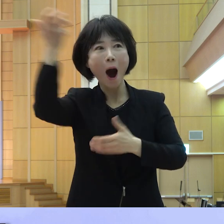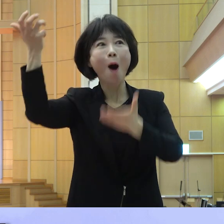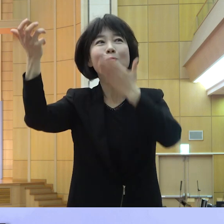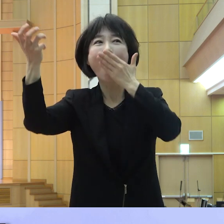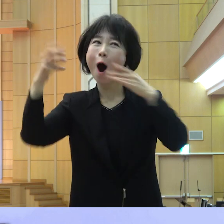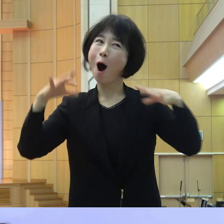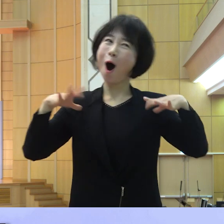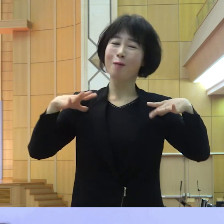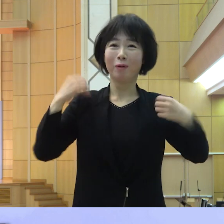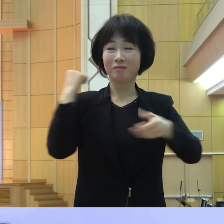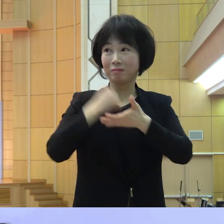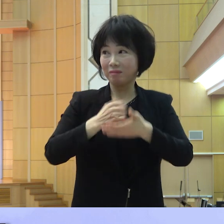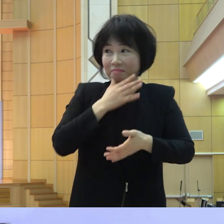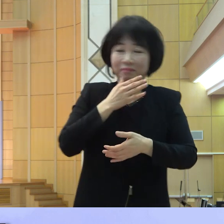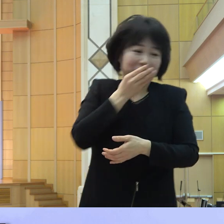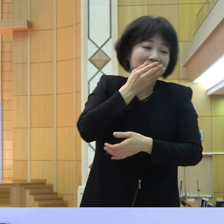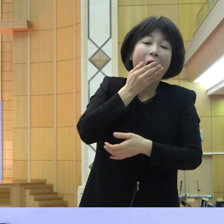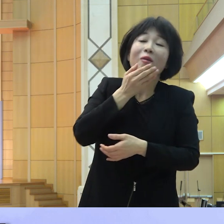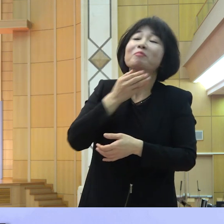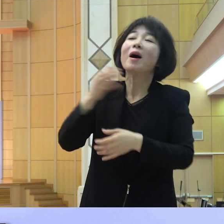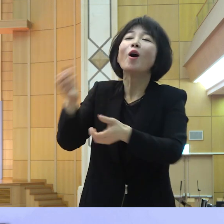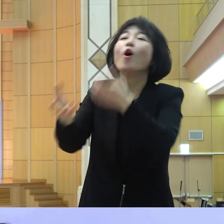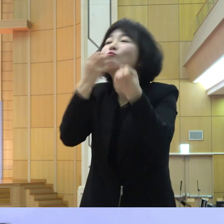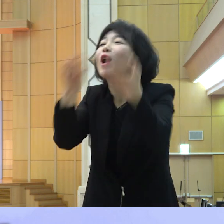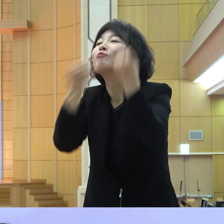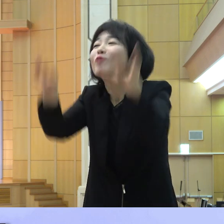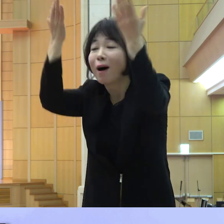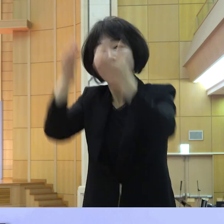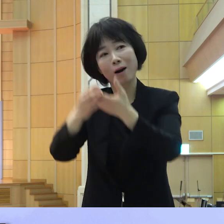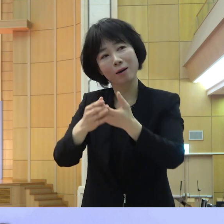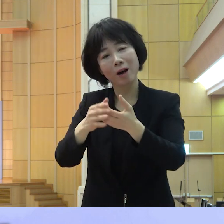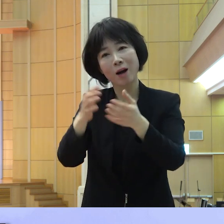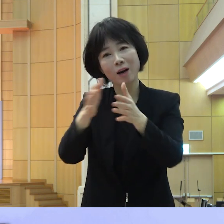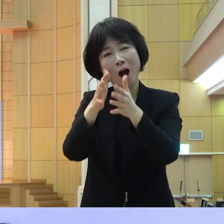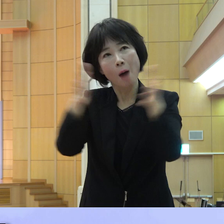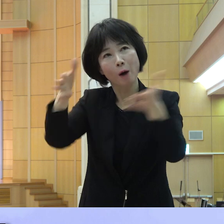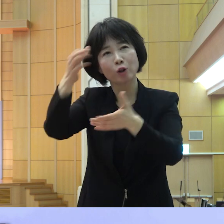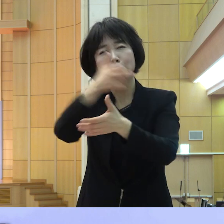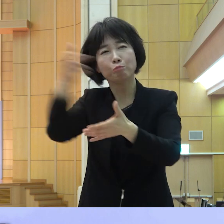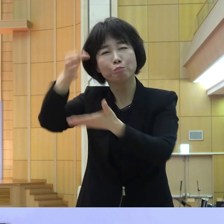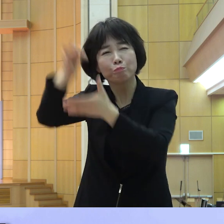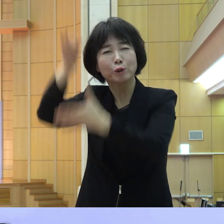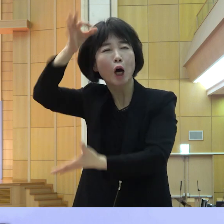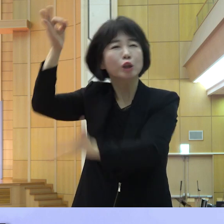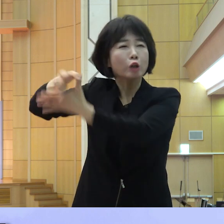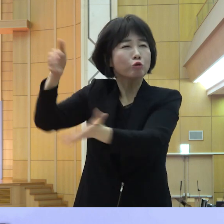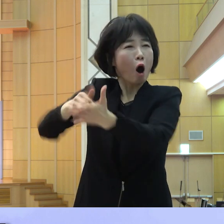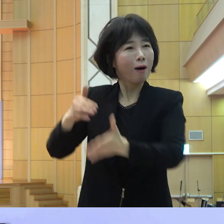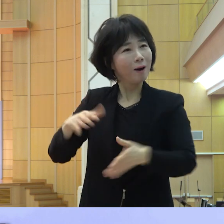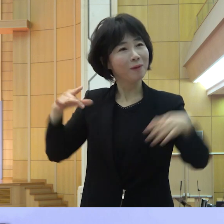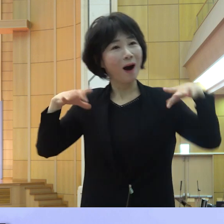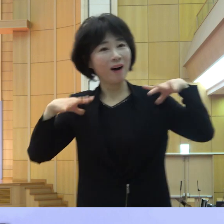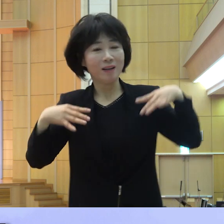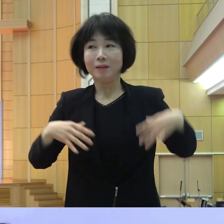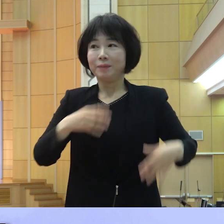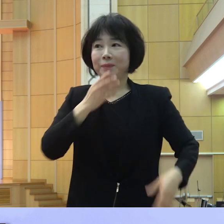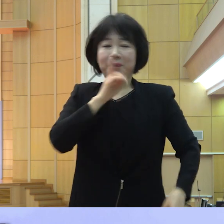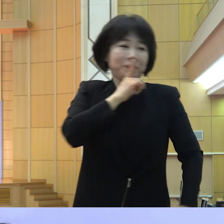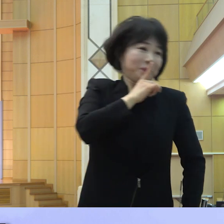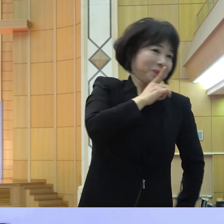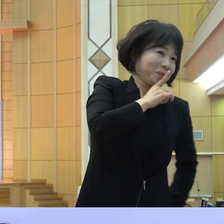아파트로 이사 간다는 거예요. 이사 간다는 거예요. 시간이 없어서 나머지는 좀 말하고 싶은 말이 있는데 시간이